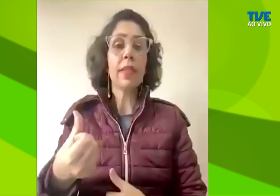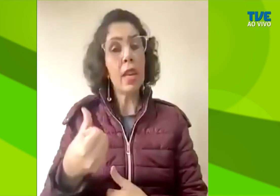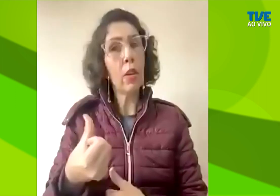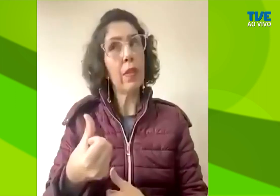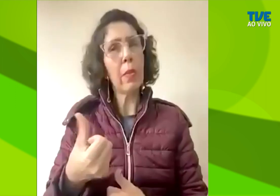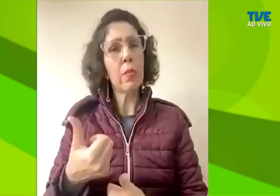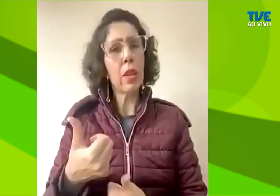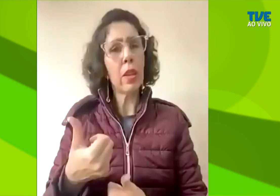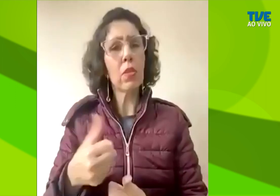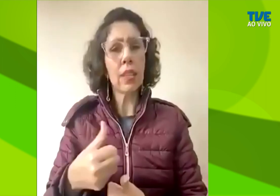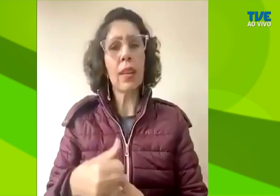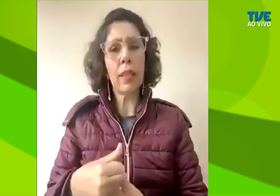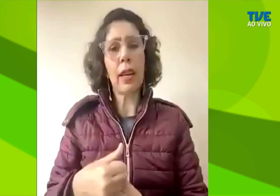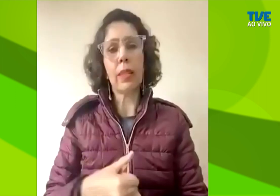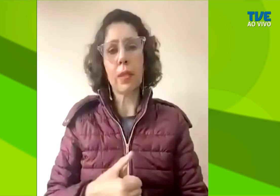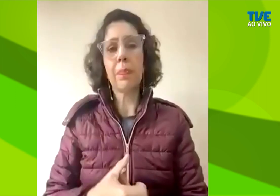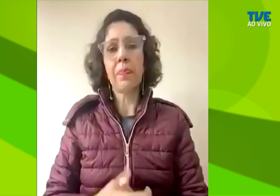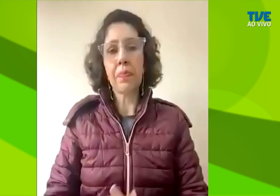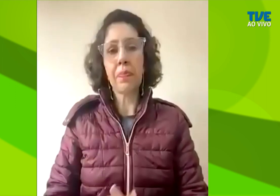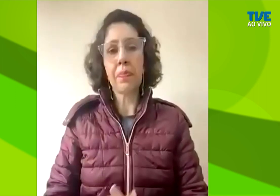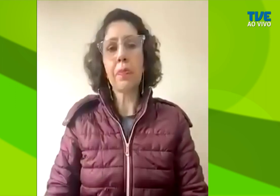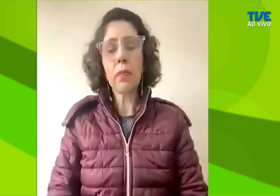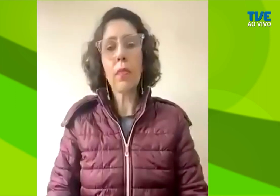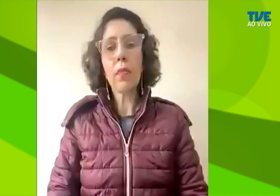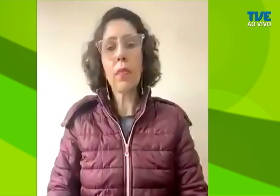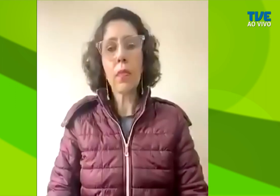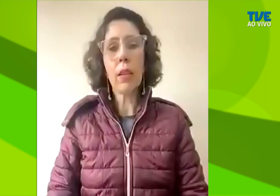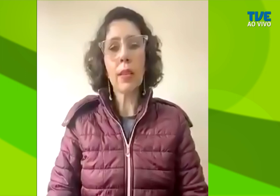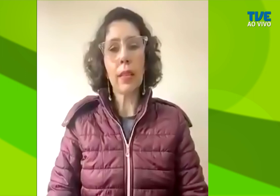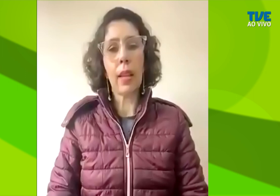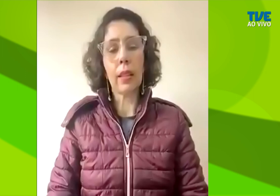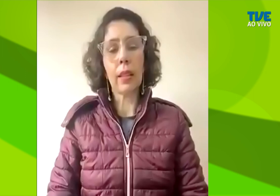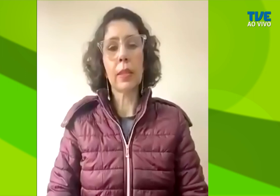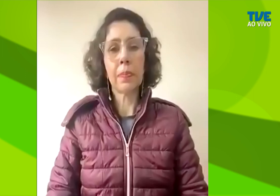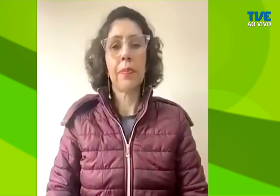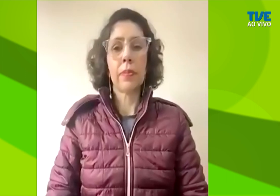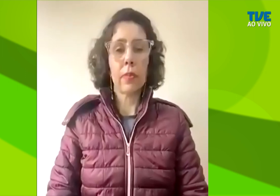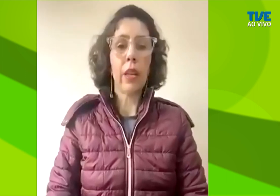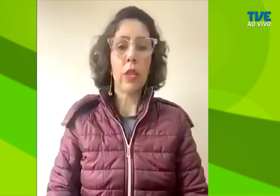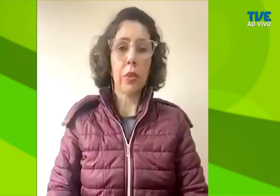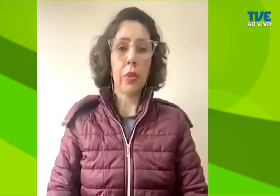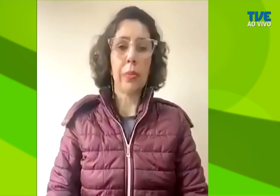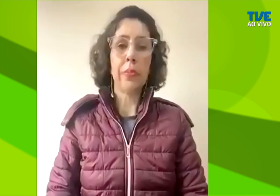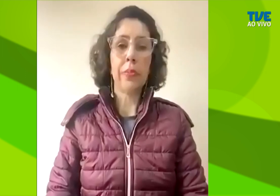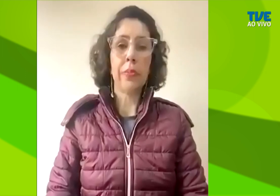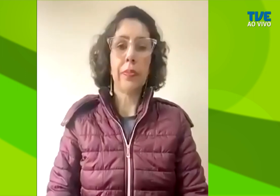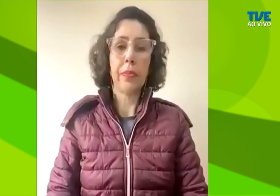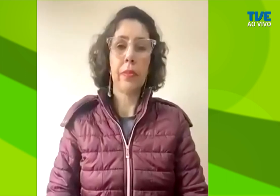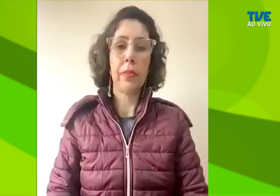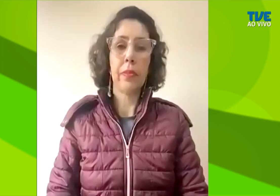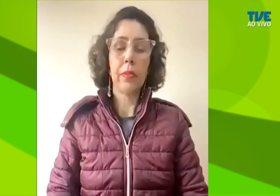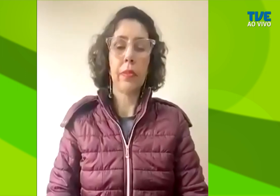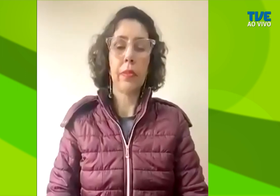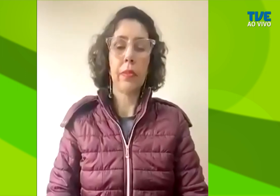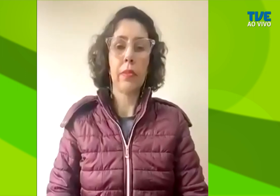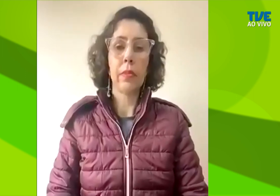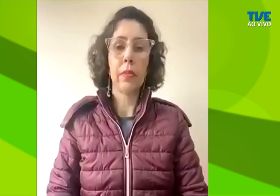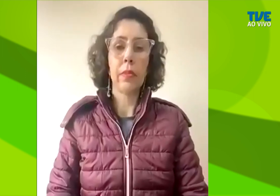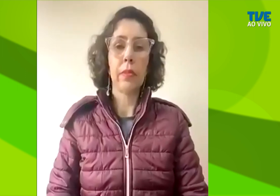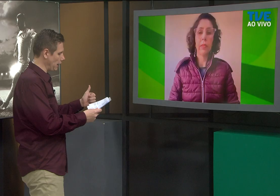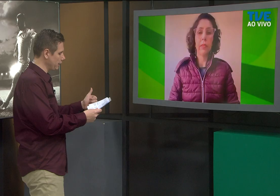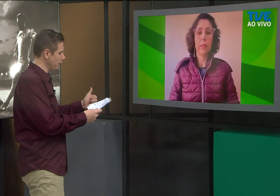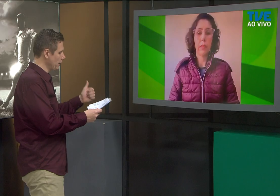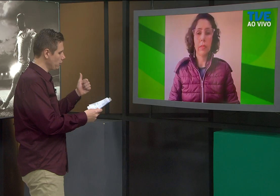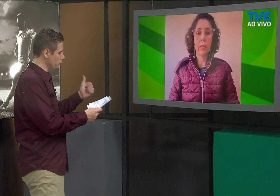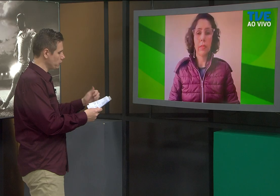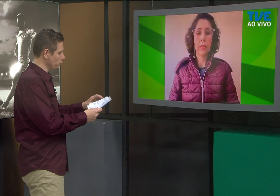5 vão ser mais ou menos os 60 atletas. 60 atletas. atletas. Muito bem. Show de bola. Isso. O primeiro campeonato estadual de mini-volley, sábado